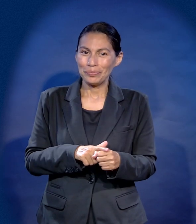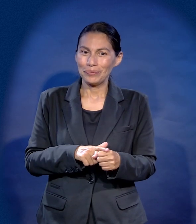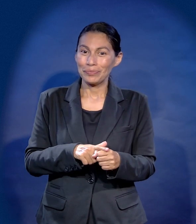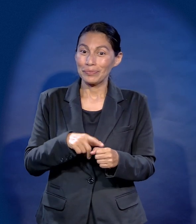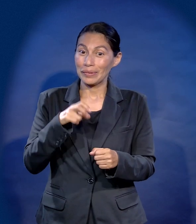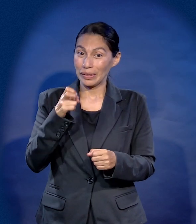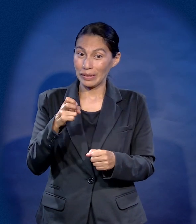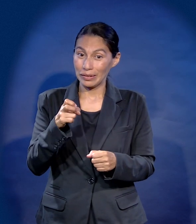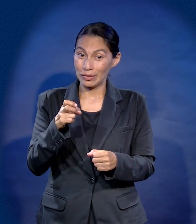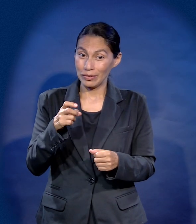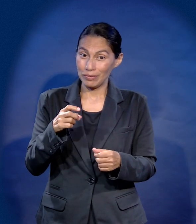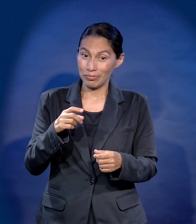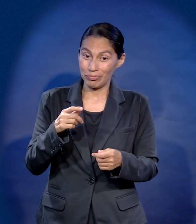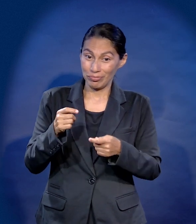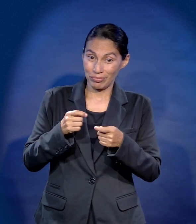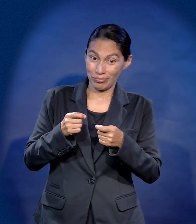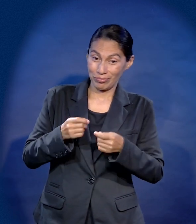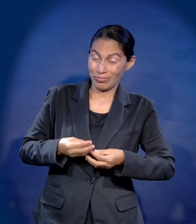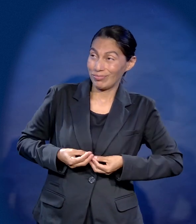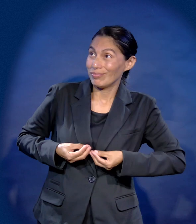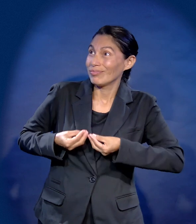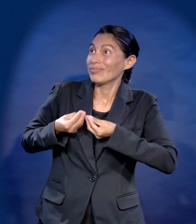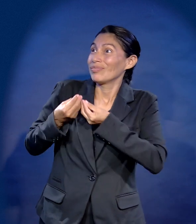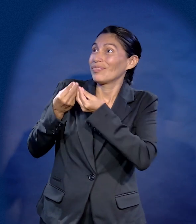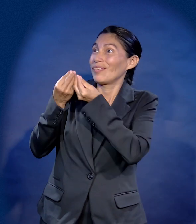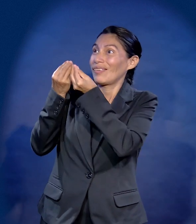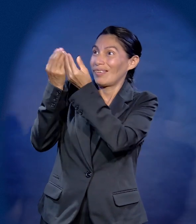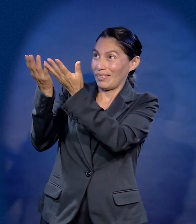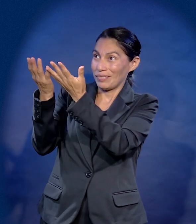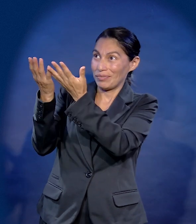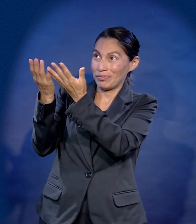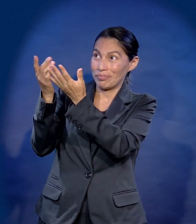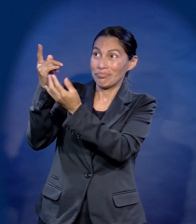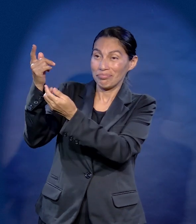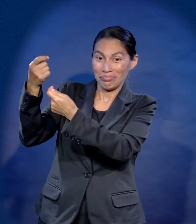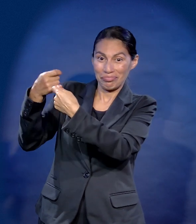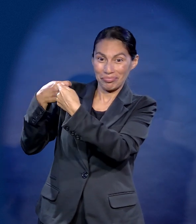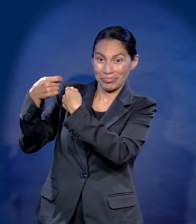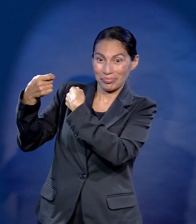es especial. Se llama soltar los mandos,